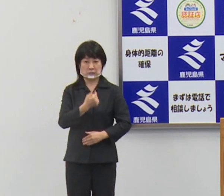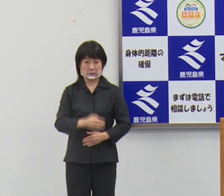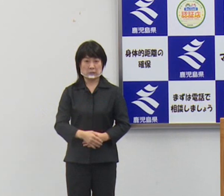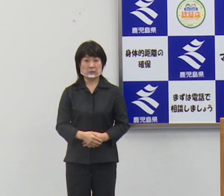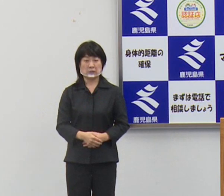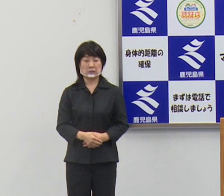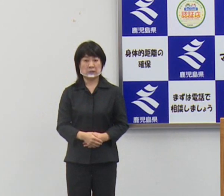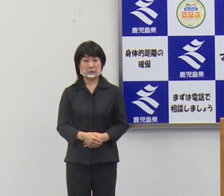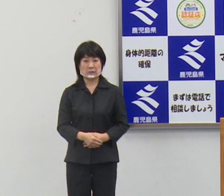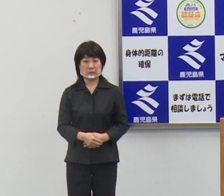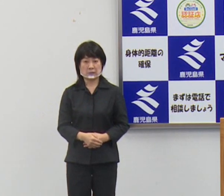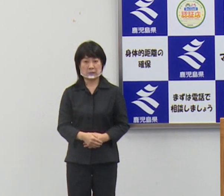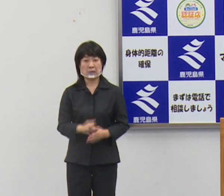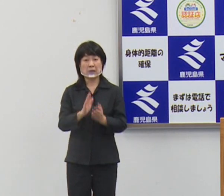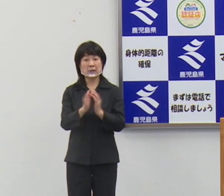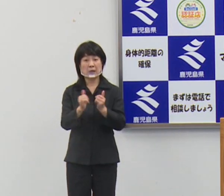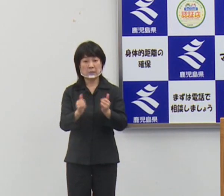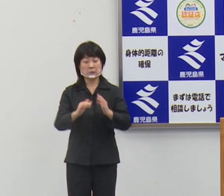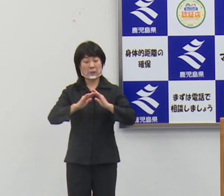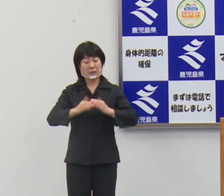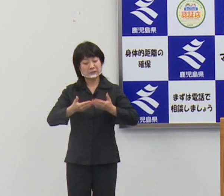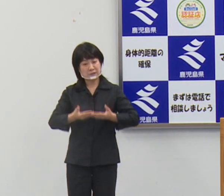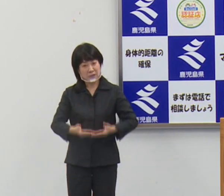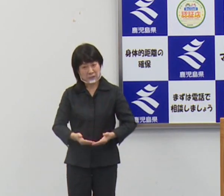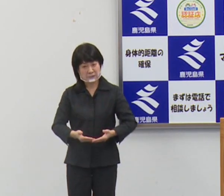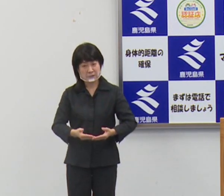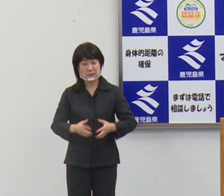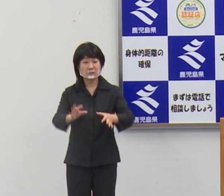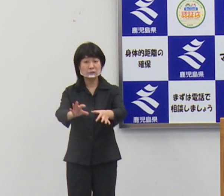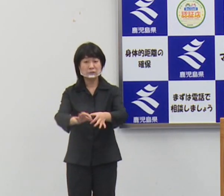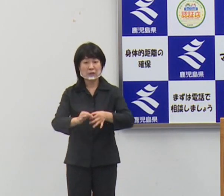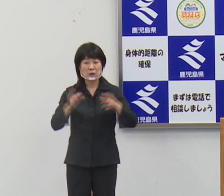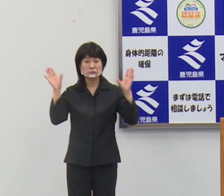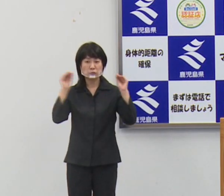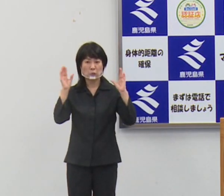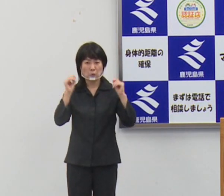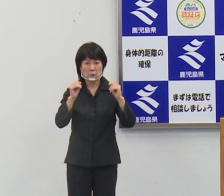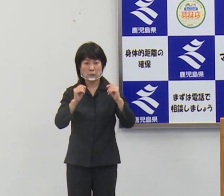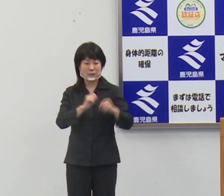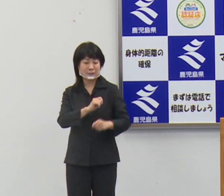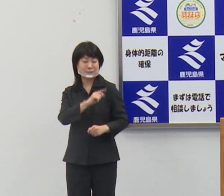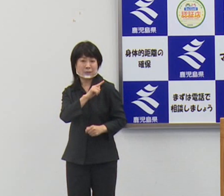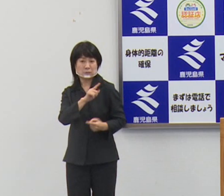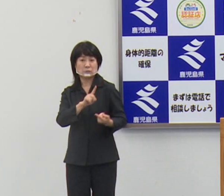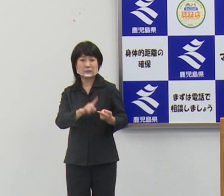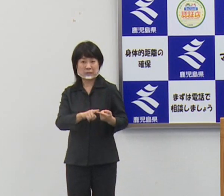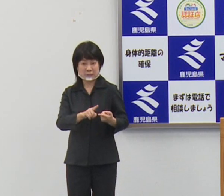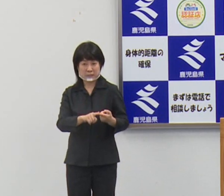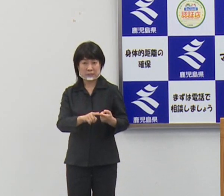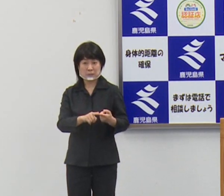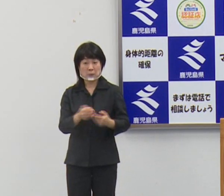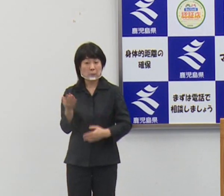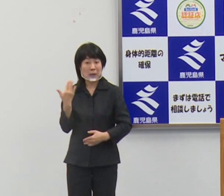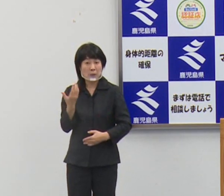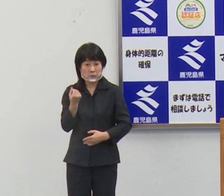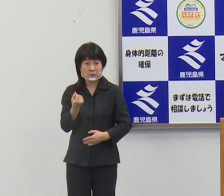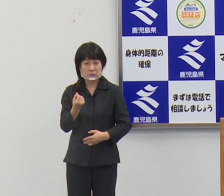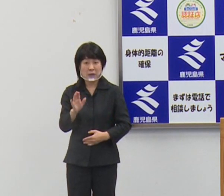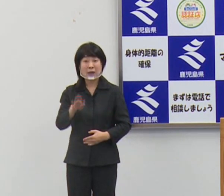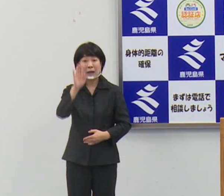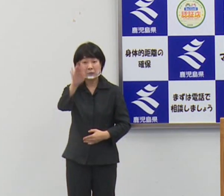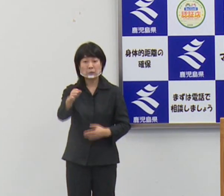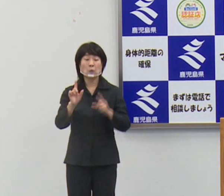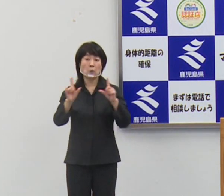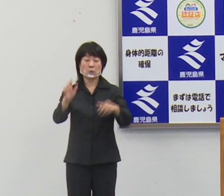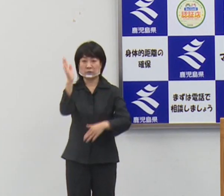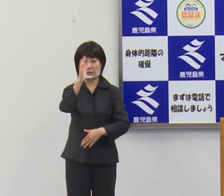と県民の安心安全にもつながる情報なので、もっと積極的に事前だったりせめて当日だったり、この後からこうし